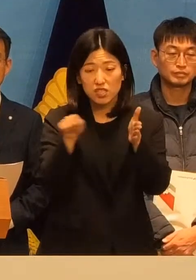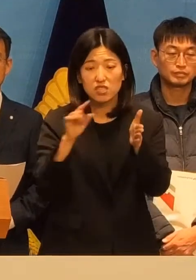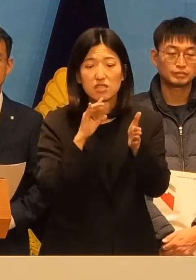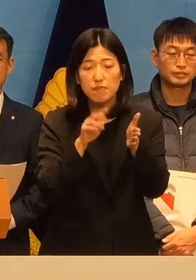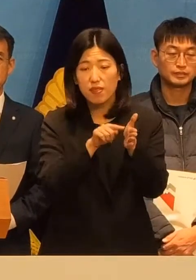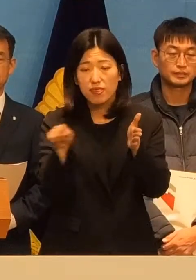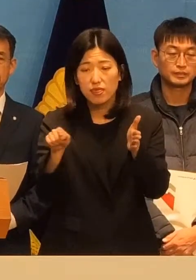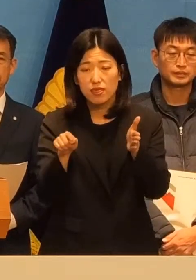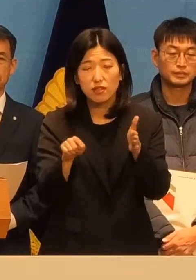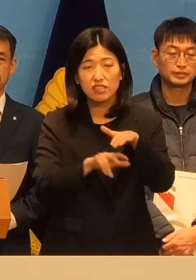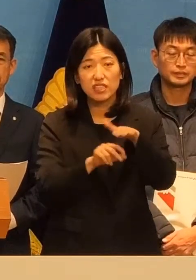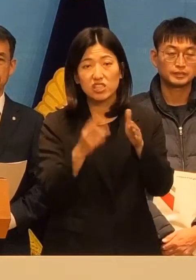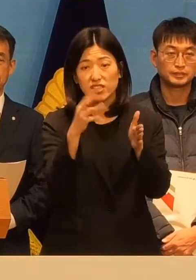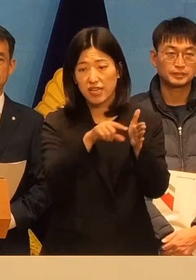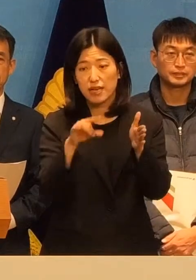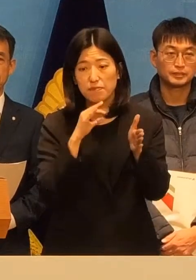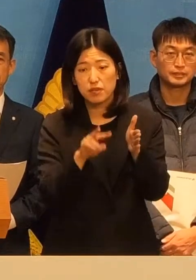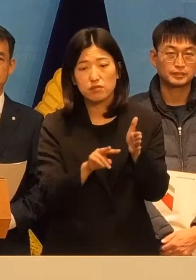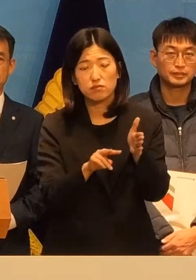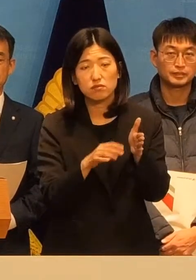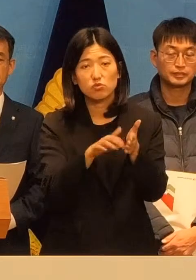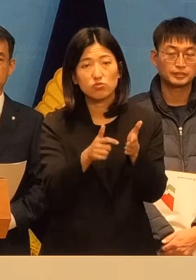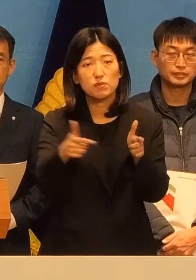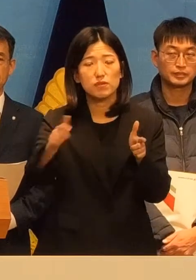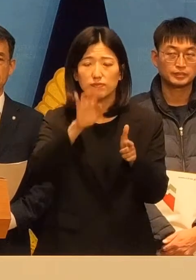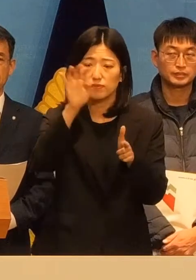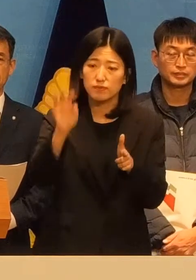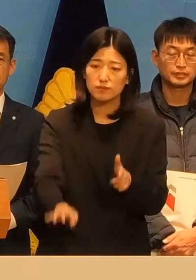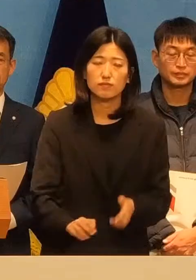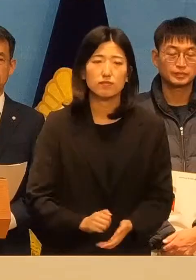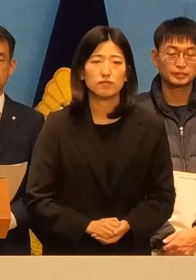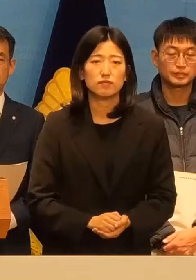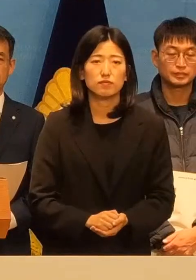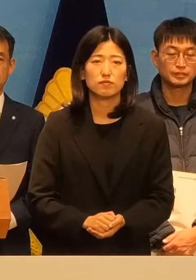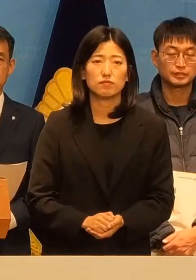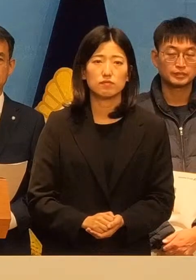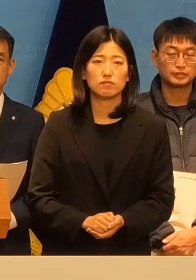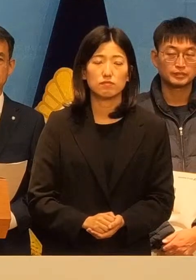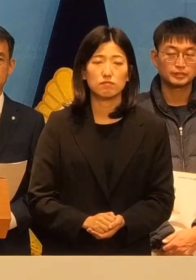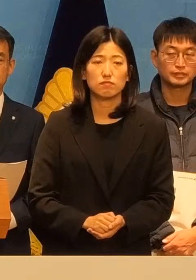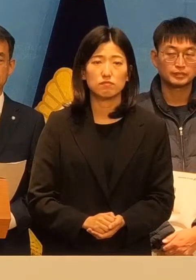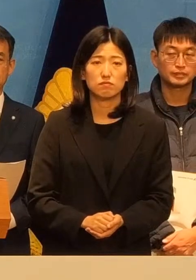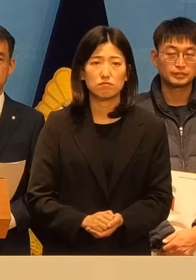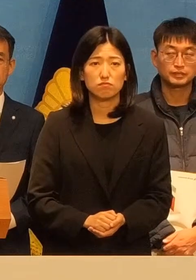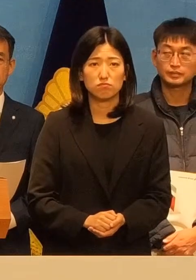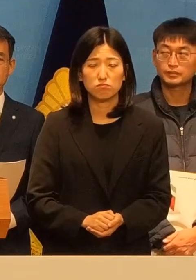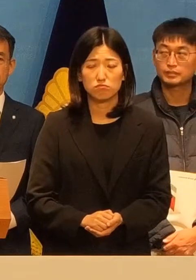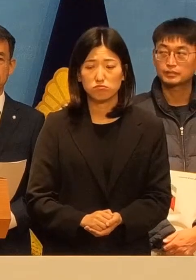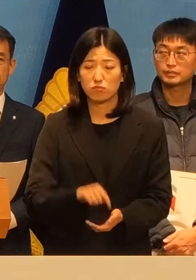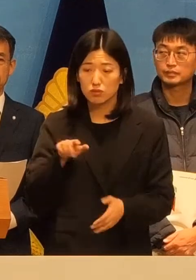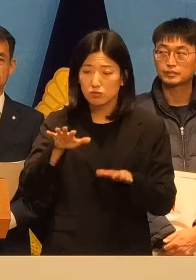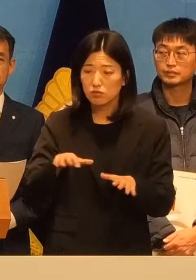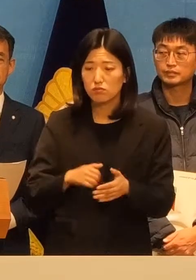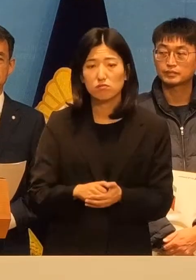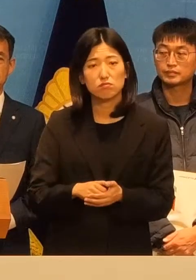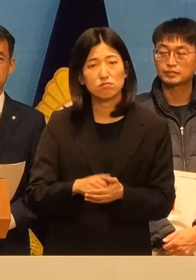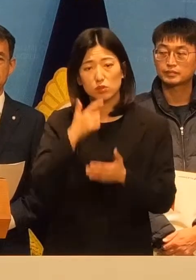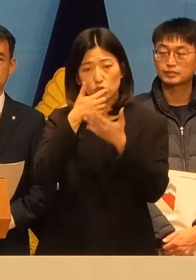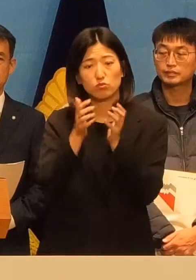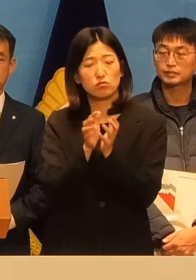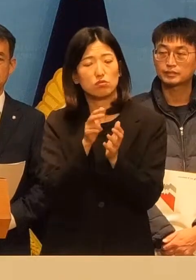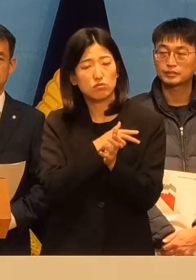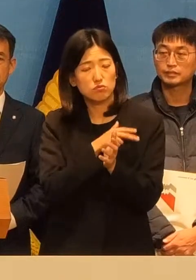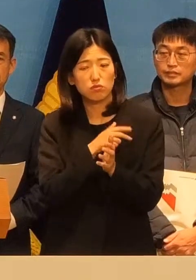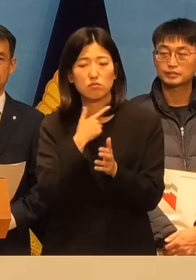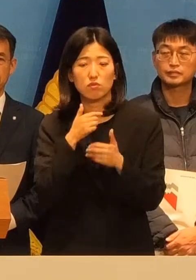더군다나 5선의 국회의원 정성호 의원님과 3선의 김성훈 국민의당 의원이 계시는데, 이 건에 대한 51억에 대한 셔틀버스에